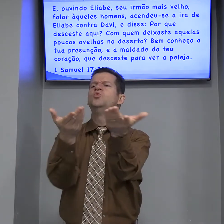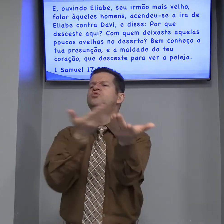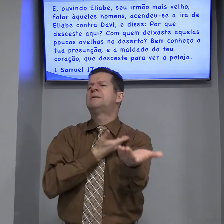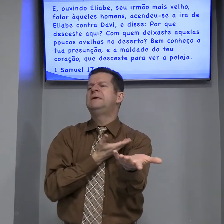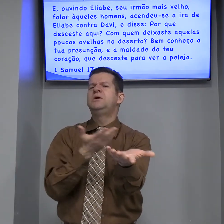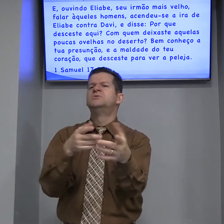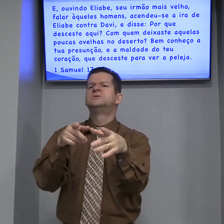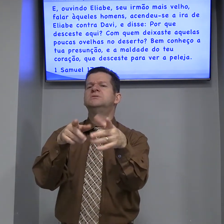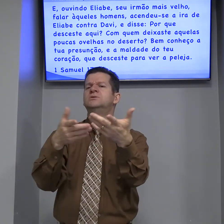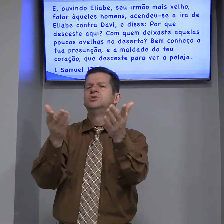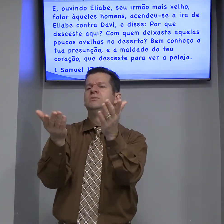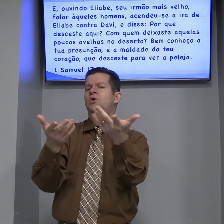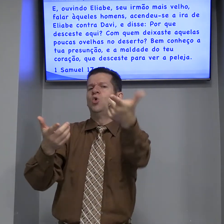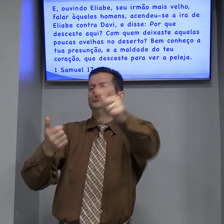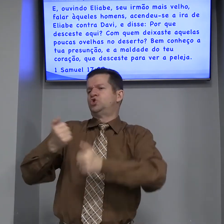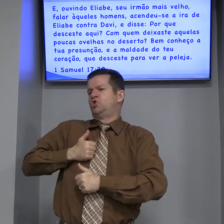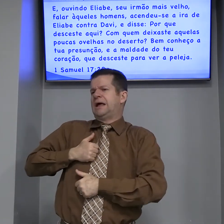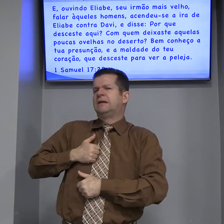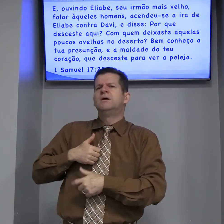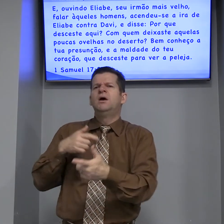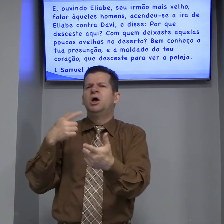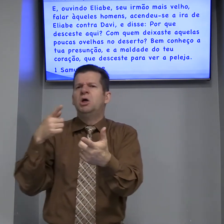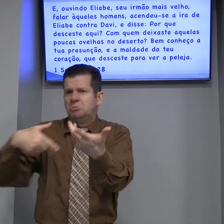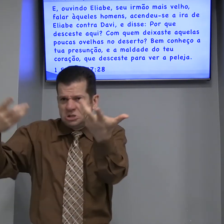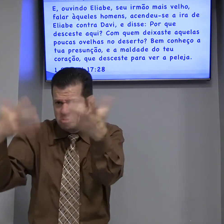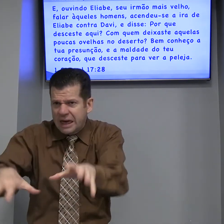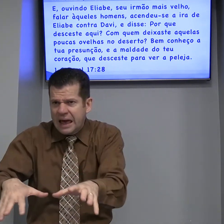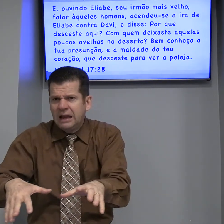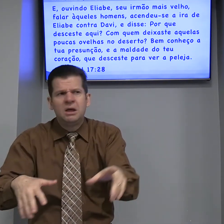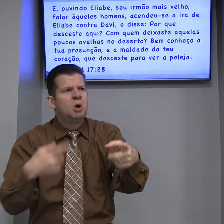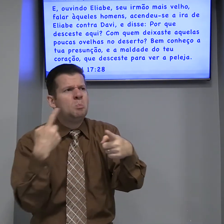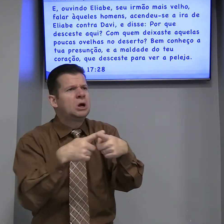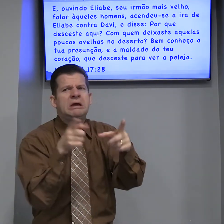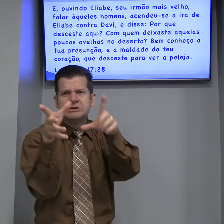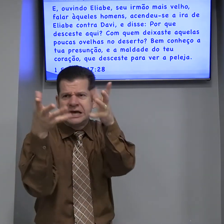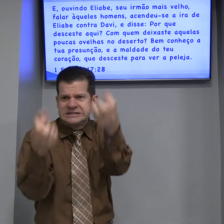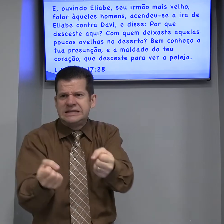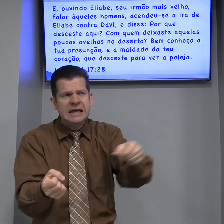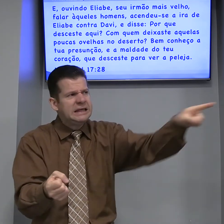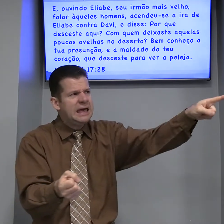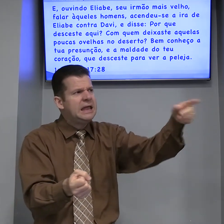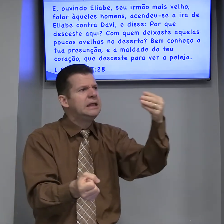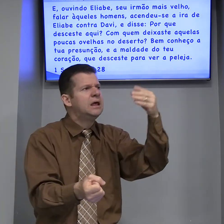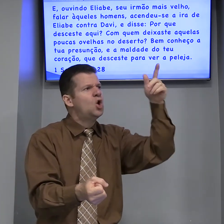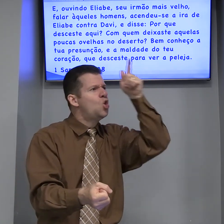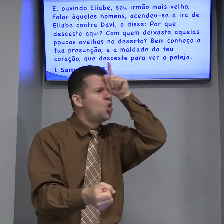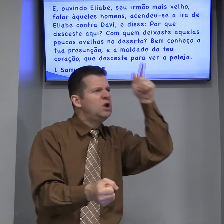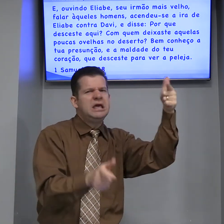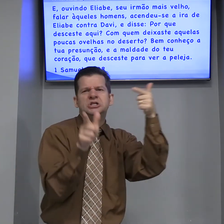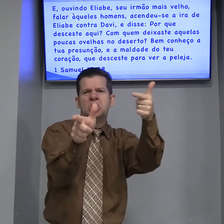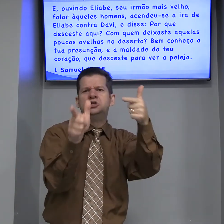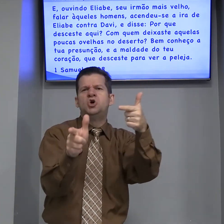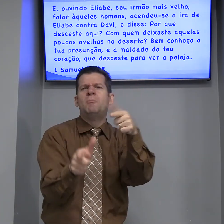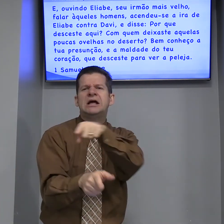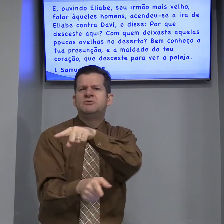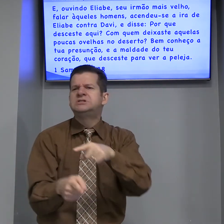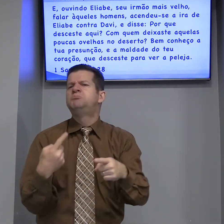os amigos, os outros soldados. Vocês não querem? Por que você aceita ele, Golias, zombar de você? Por